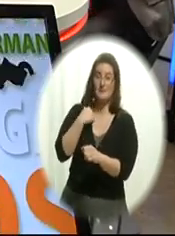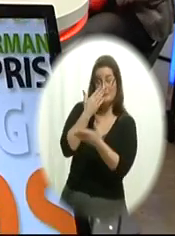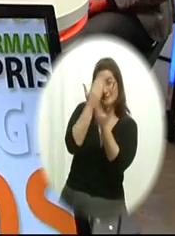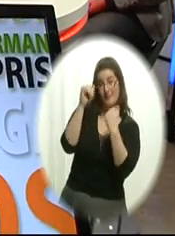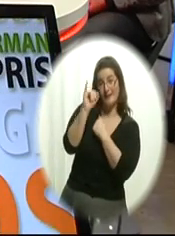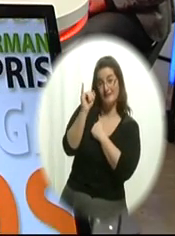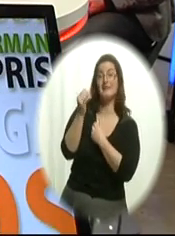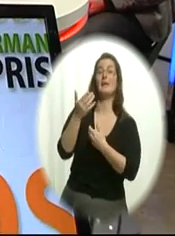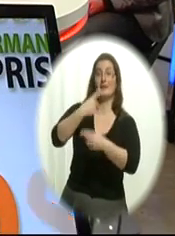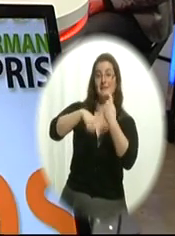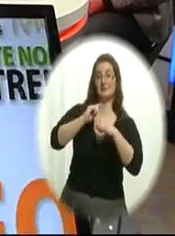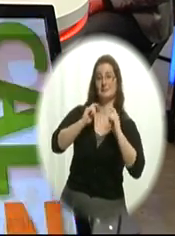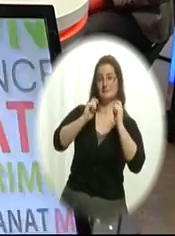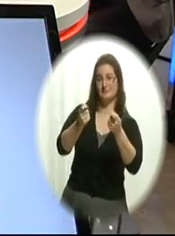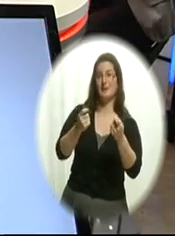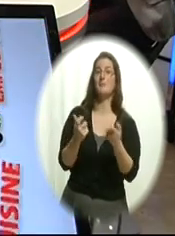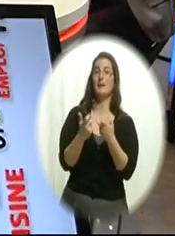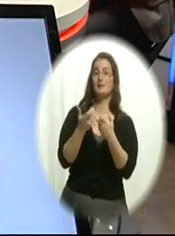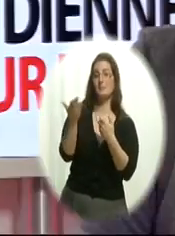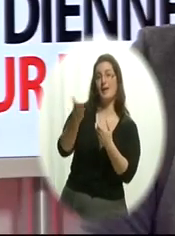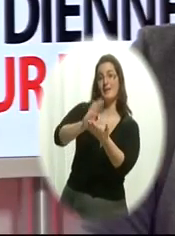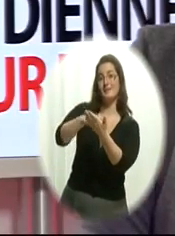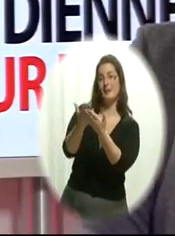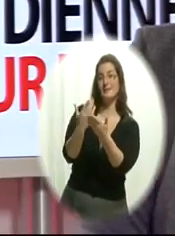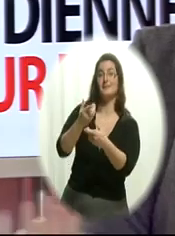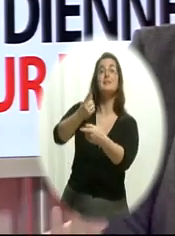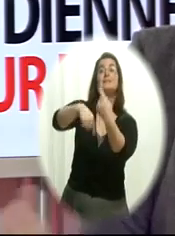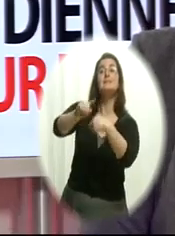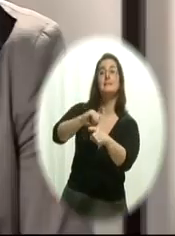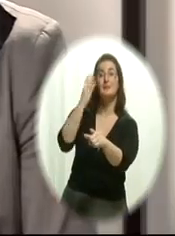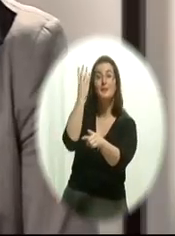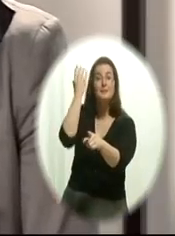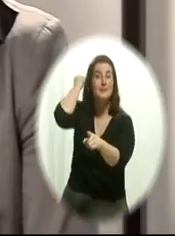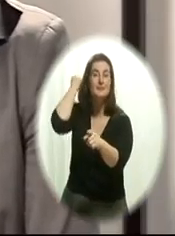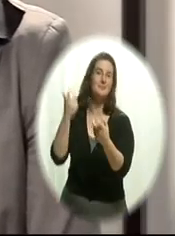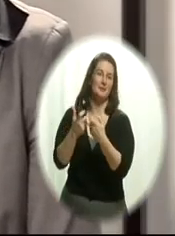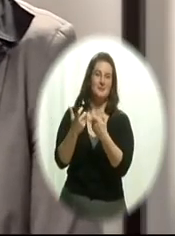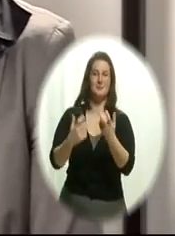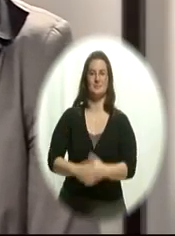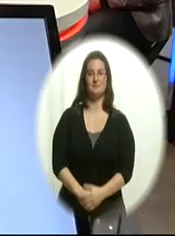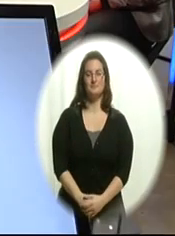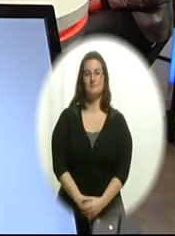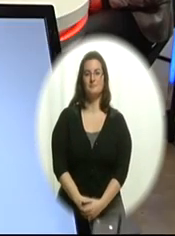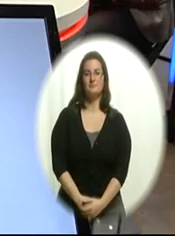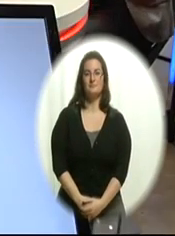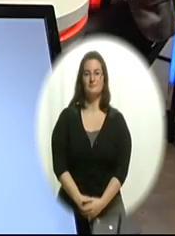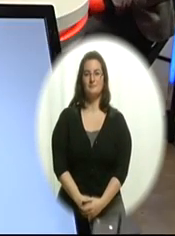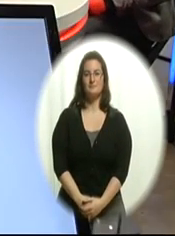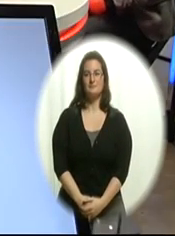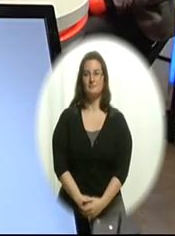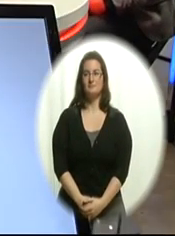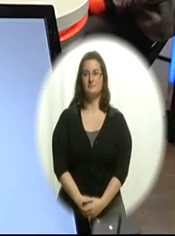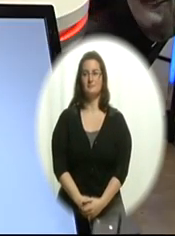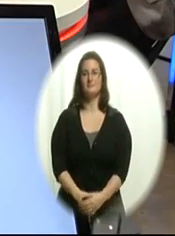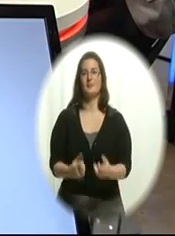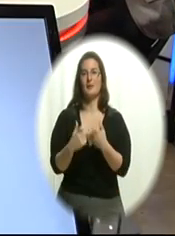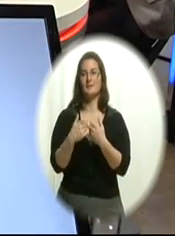signes. L'interprète qui est en train de traduire s'appelle Émilie Queue de Cheval. Voilà. D'accord. Et François Hollande, par exemple, comment on le signe?